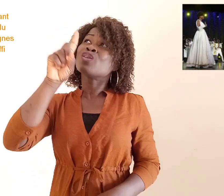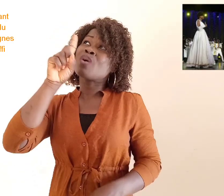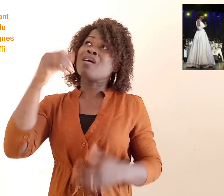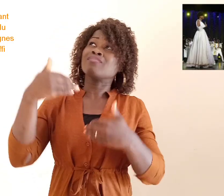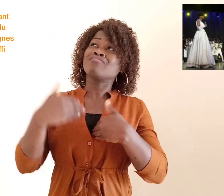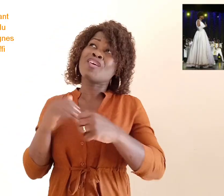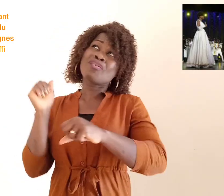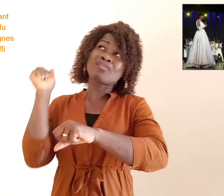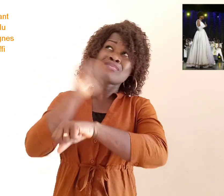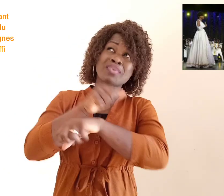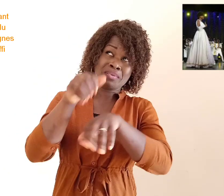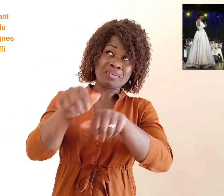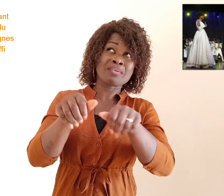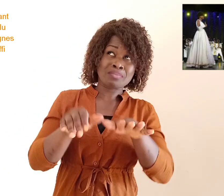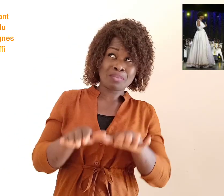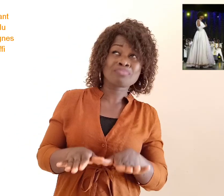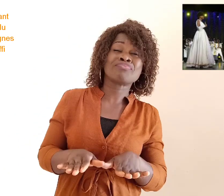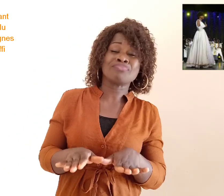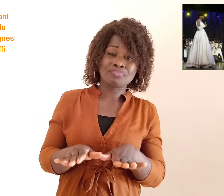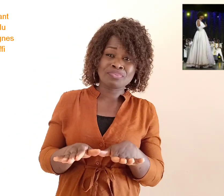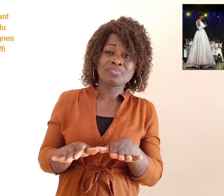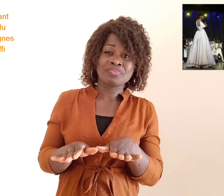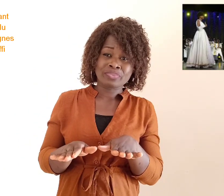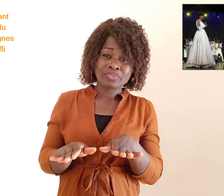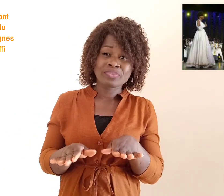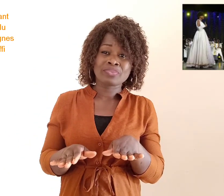Le vainqueur de l'Adam